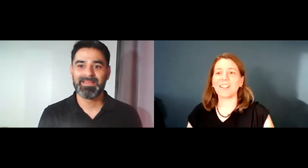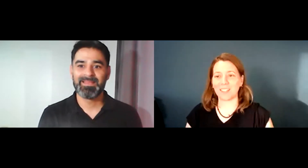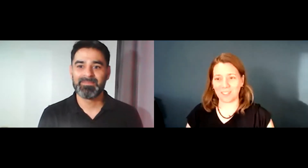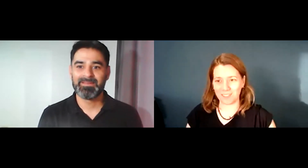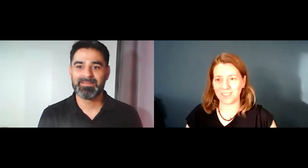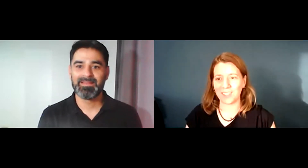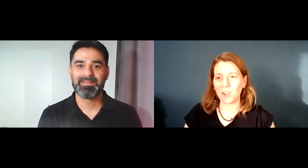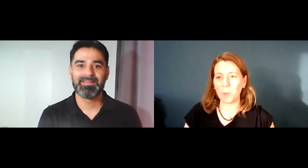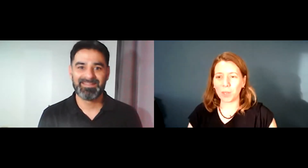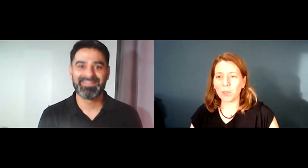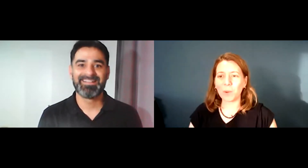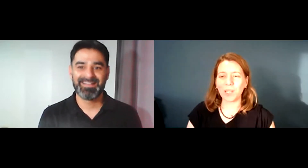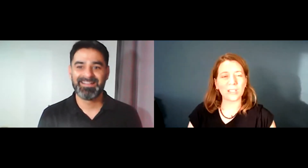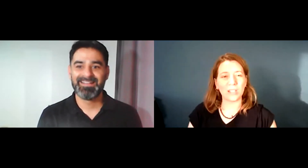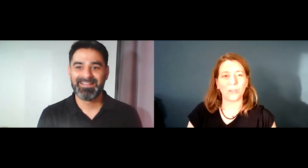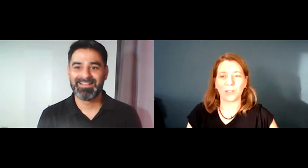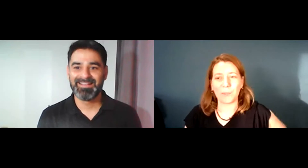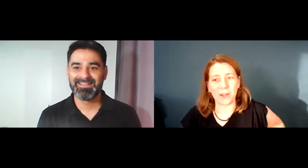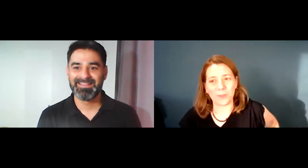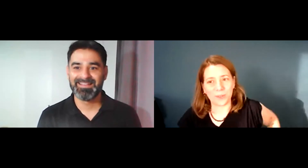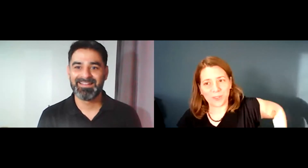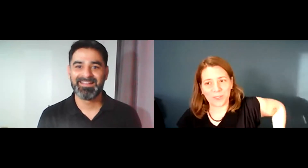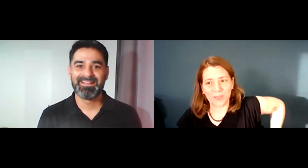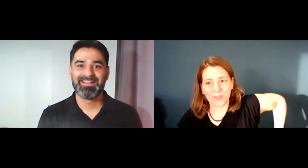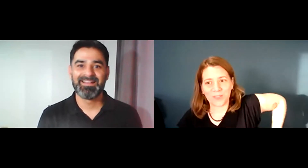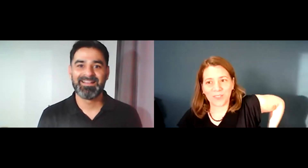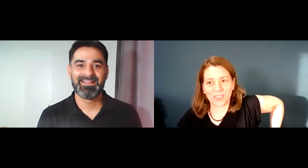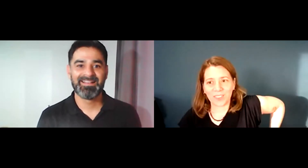Eso. Tiene como un pequeño bailecito la mano. A mí me dice Marita.